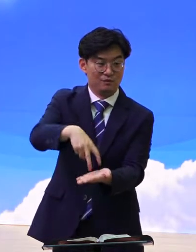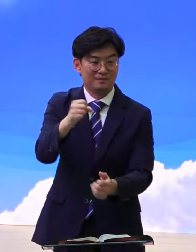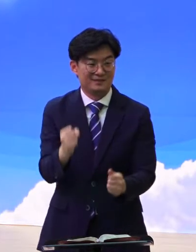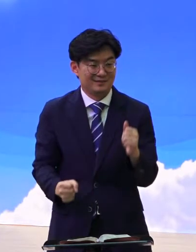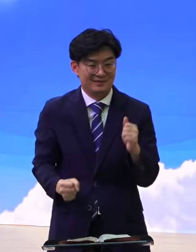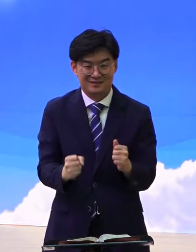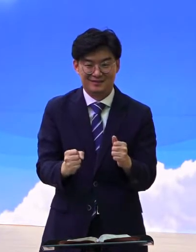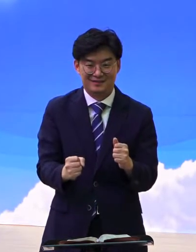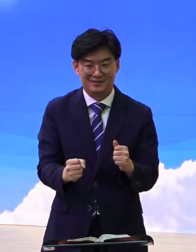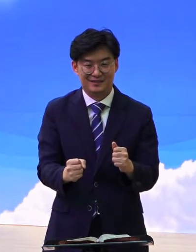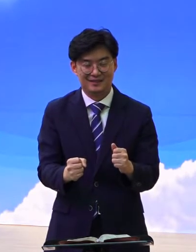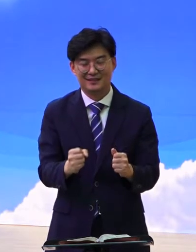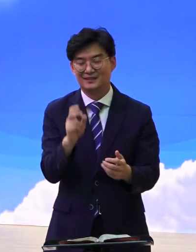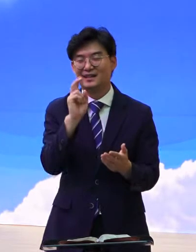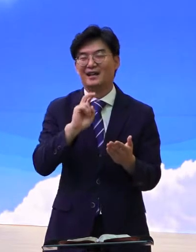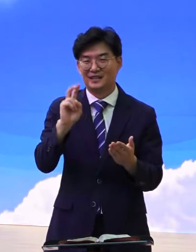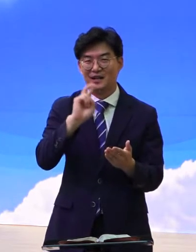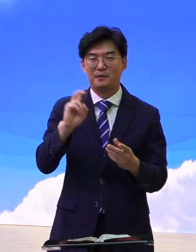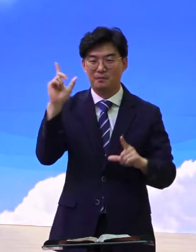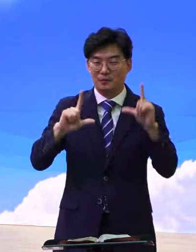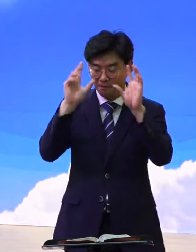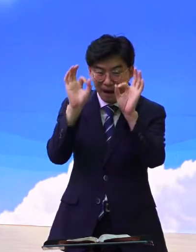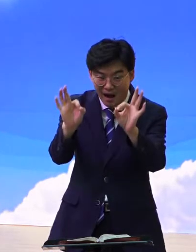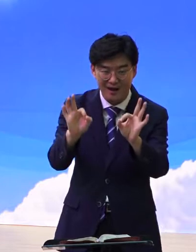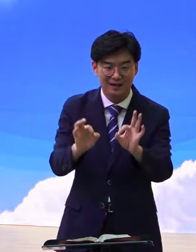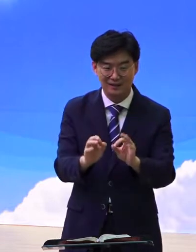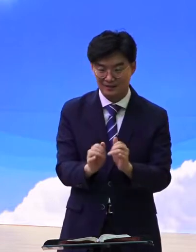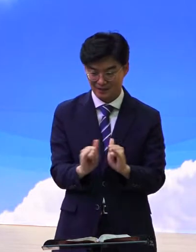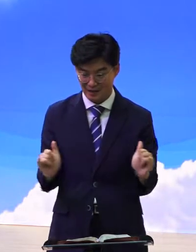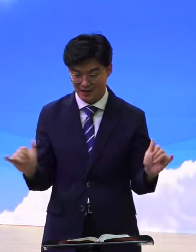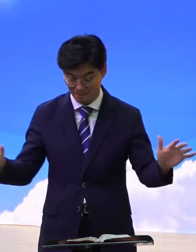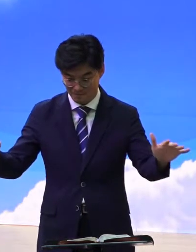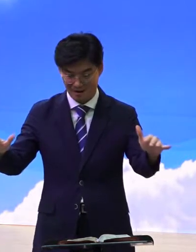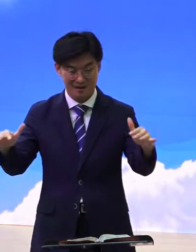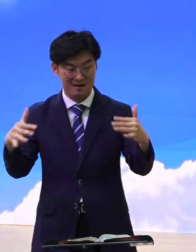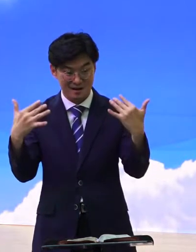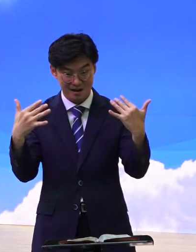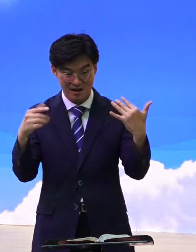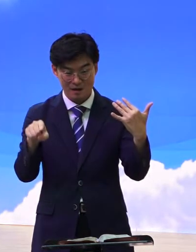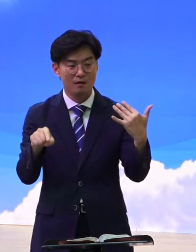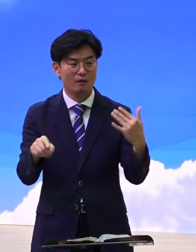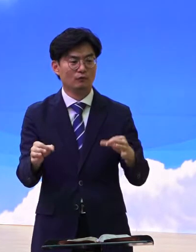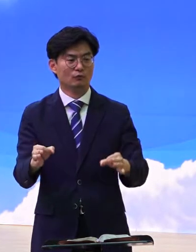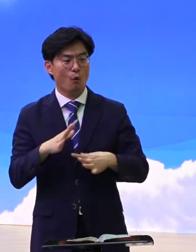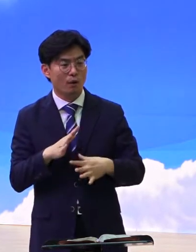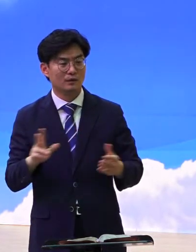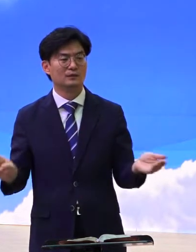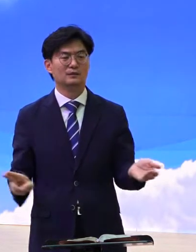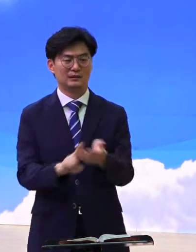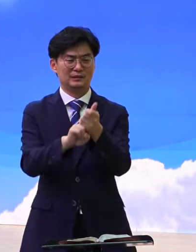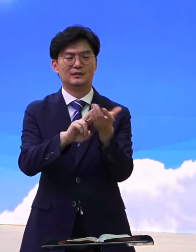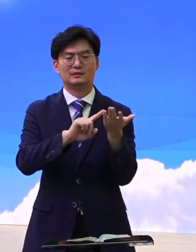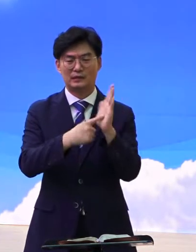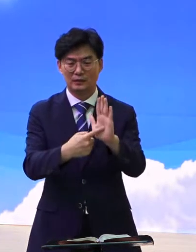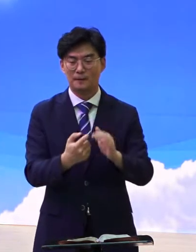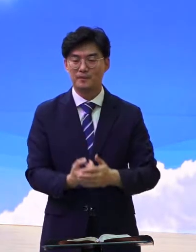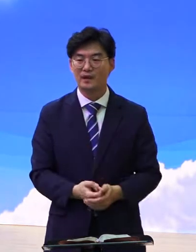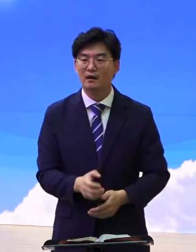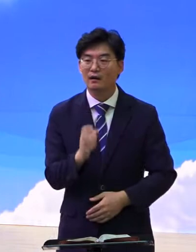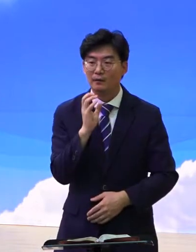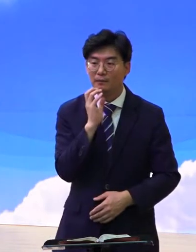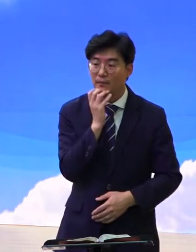했습니다. 이 광경을 목격한 사람들이 베드로 주위로 몰려들었습니다. 베드로가 자기 주변으로